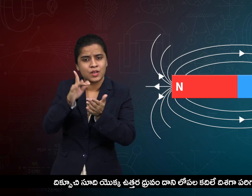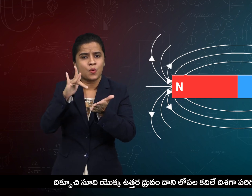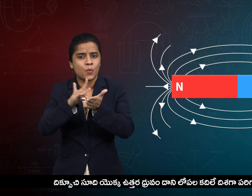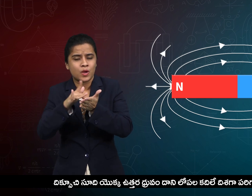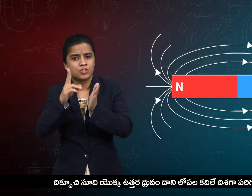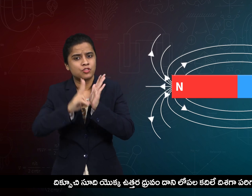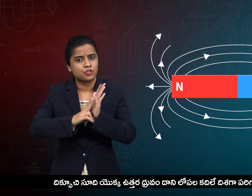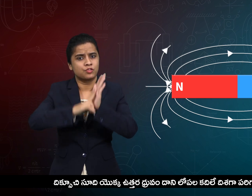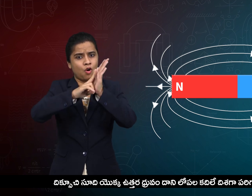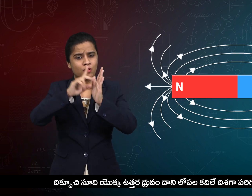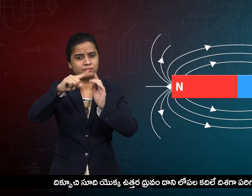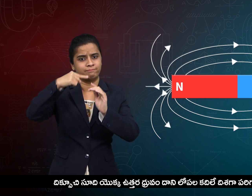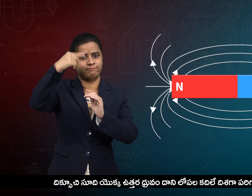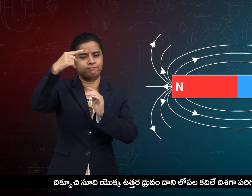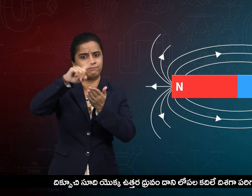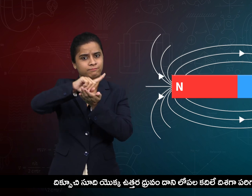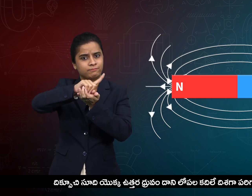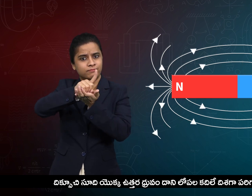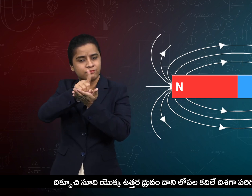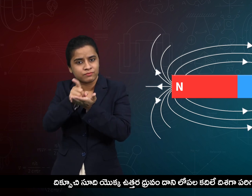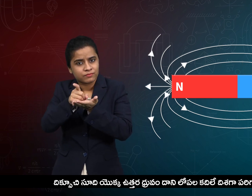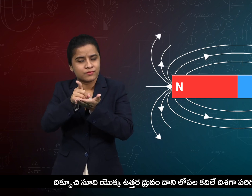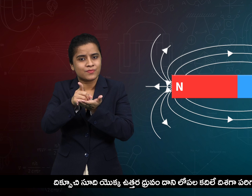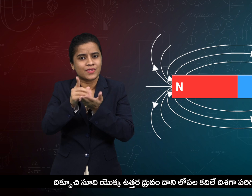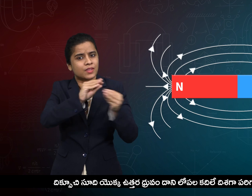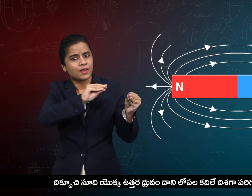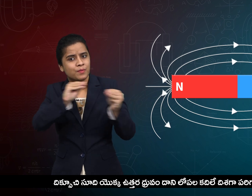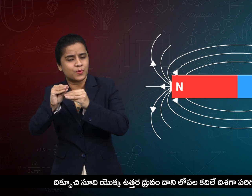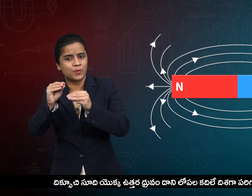ధ్రువం దాని లోపల కదిలే దిశగా పరిగణించబడుతుంది.